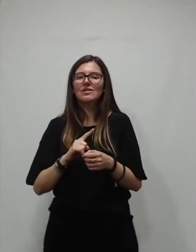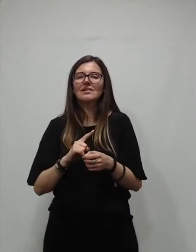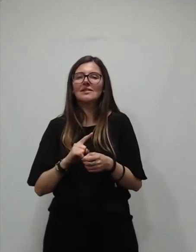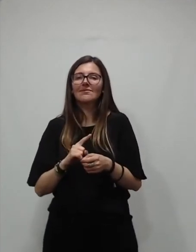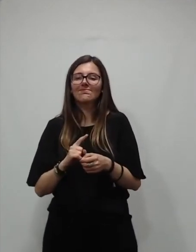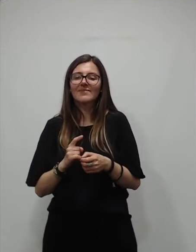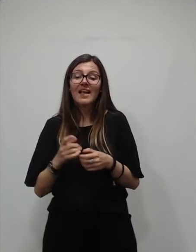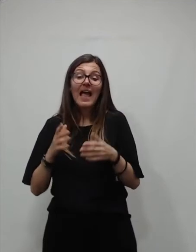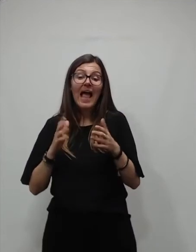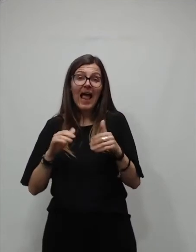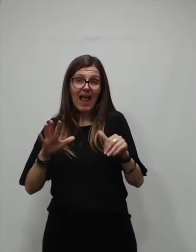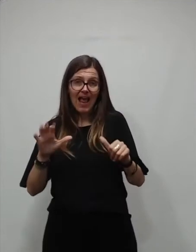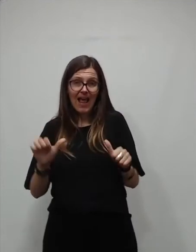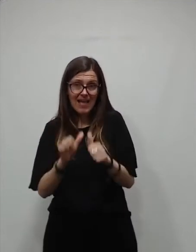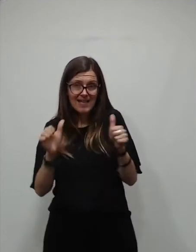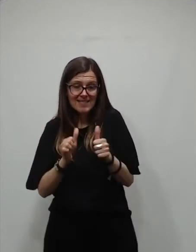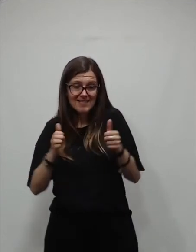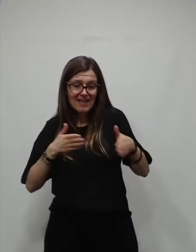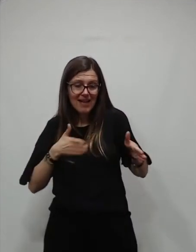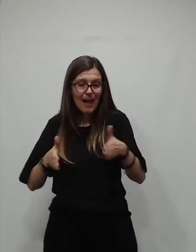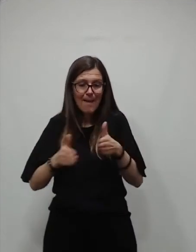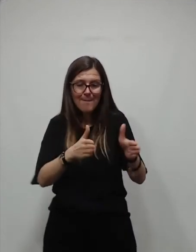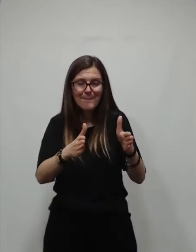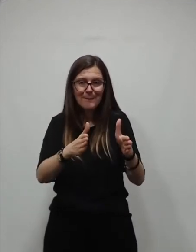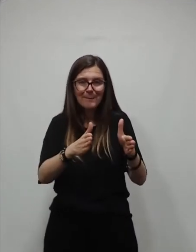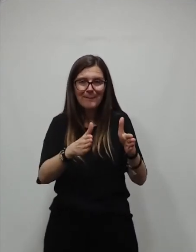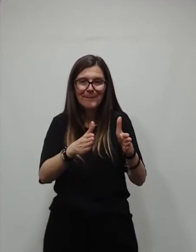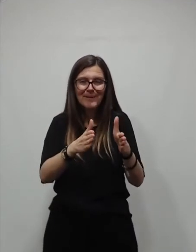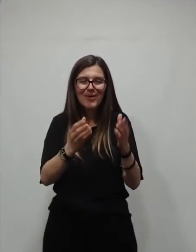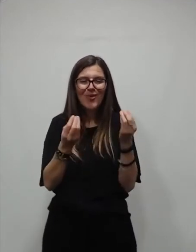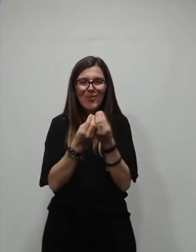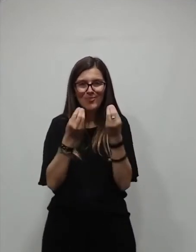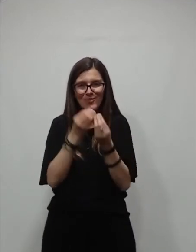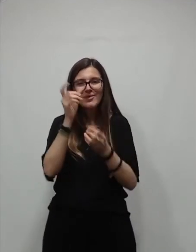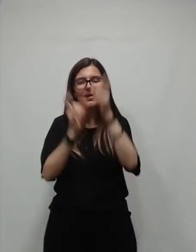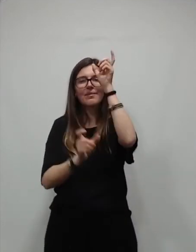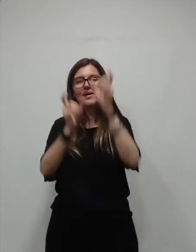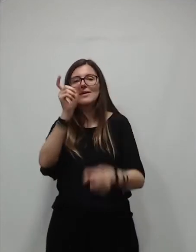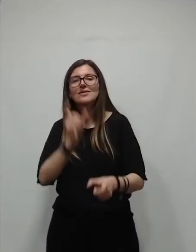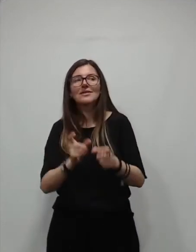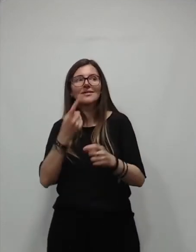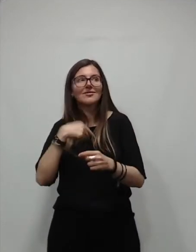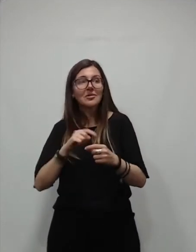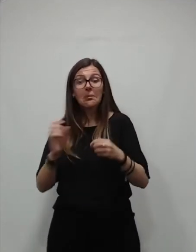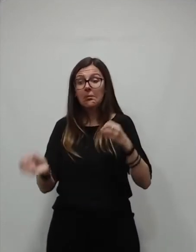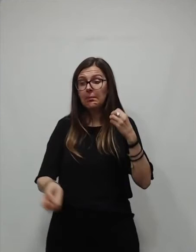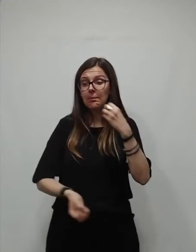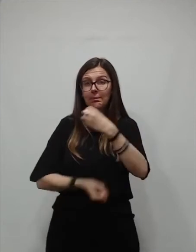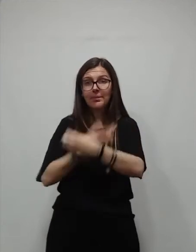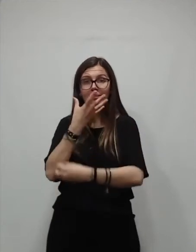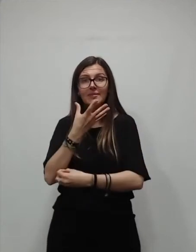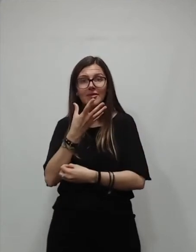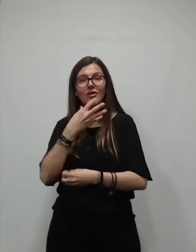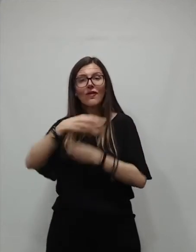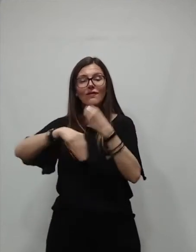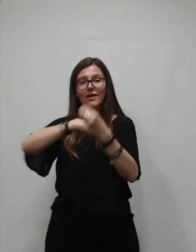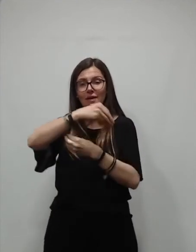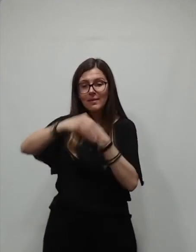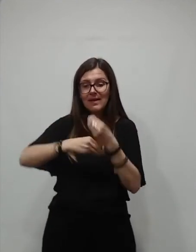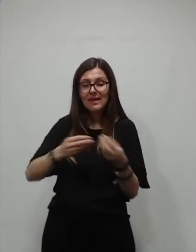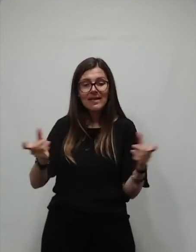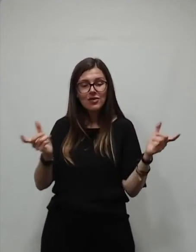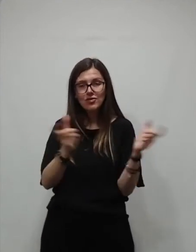unión y la búsqueda de soluciones en común. Así fueron surgiendo muchas asociaciones de familiares,